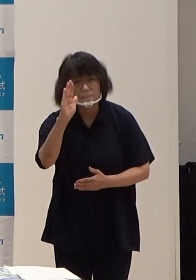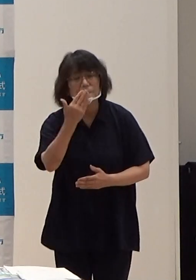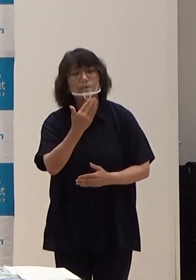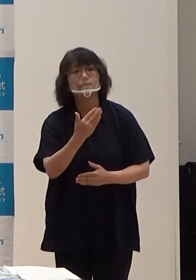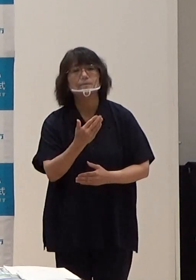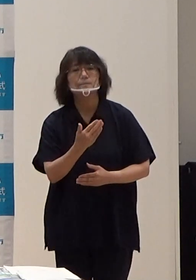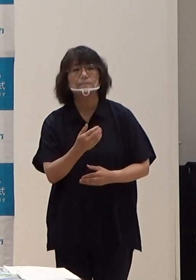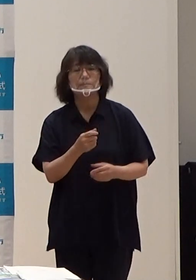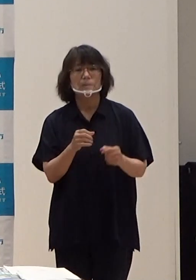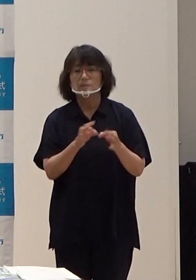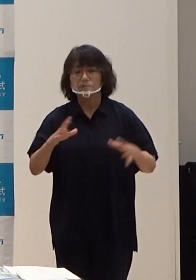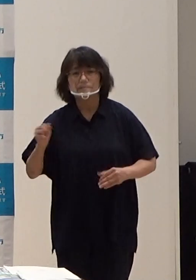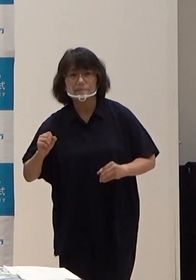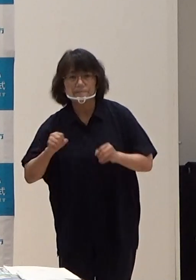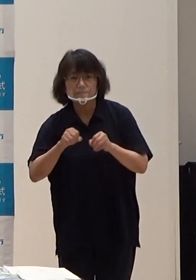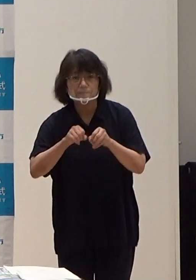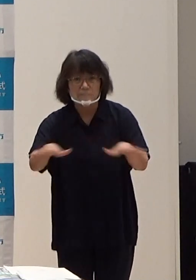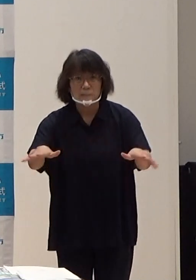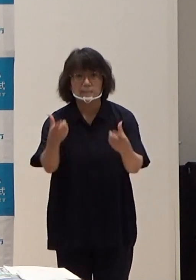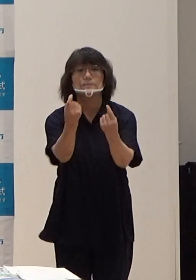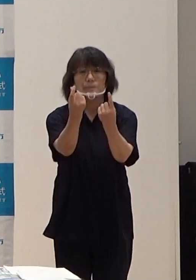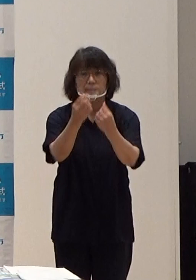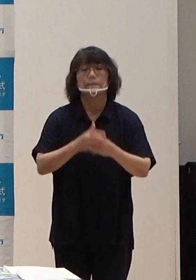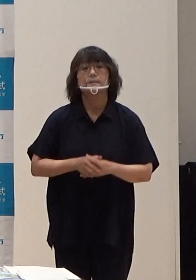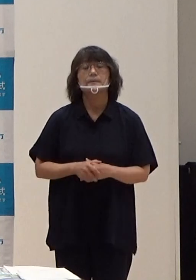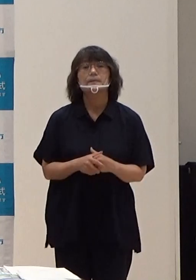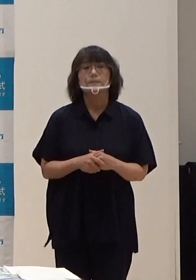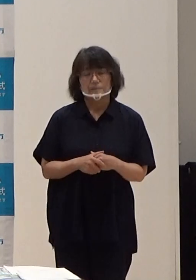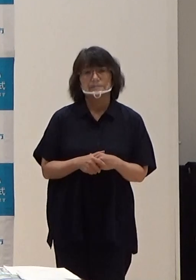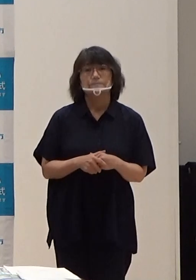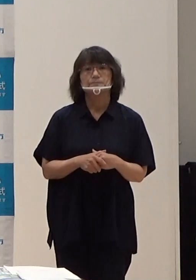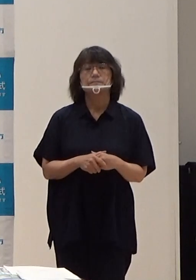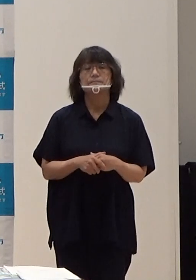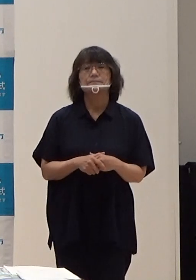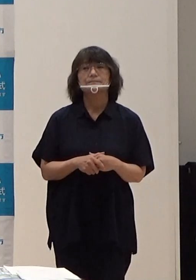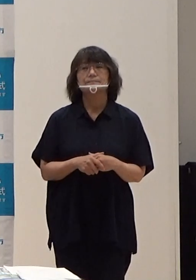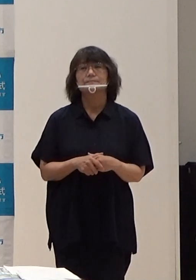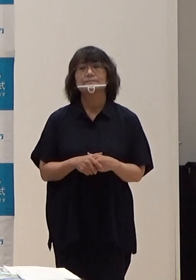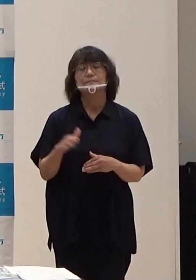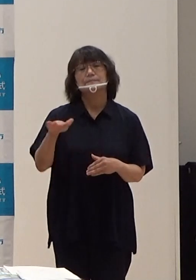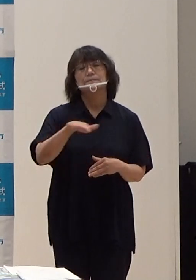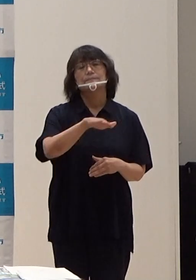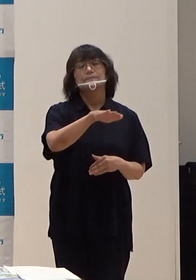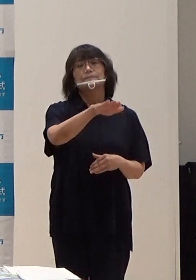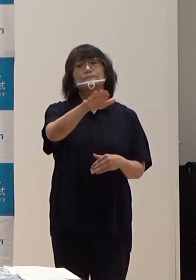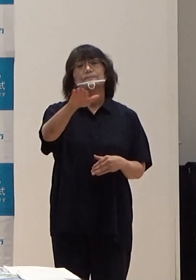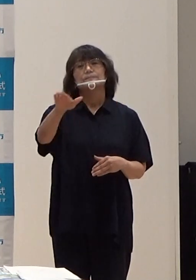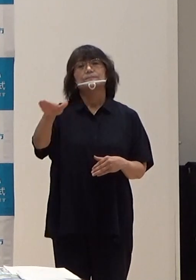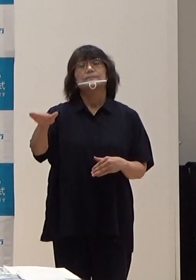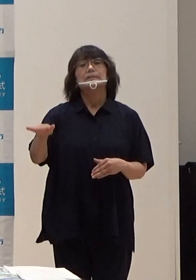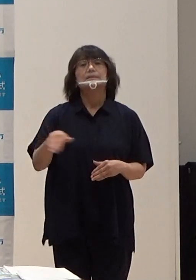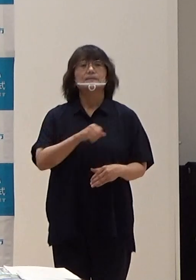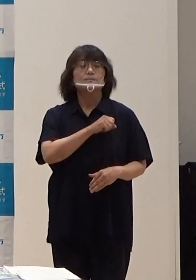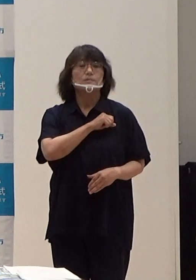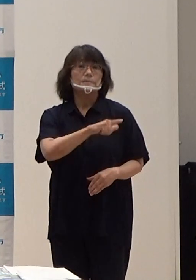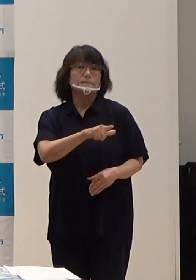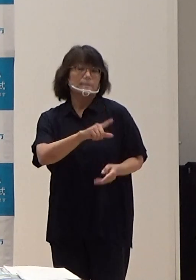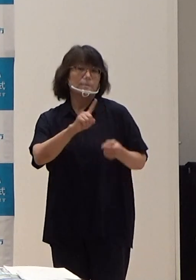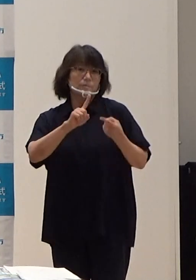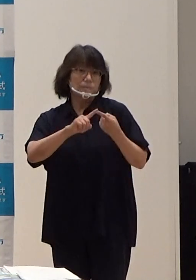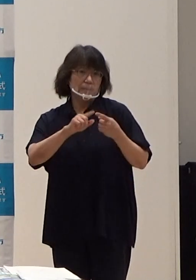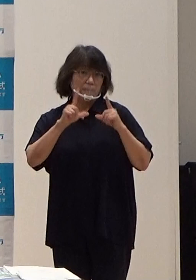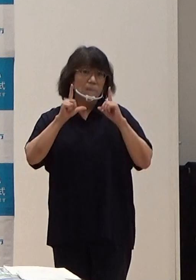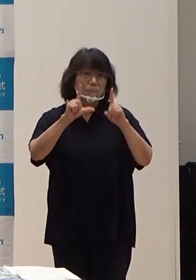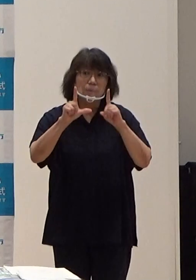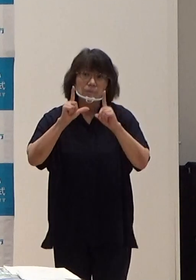昇でございまして、もう皆様も報道機関にも積極的に報道いただいて